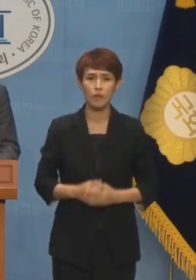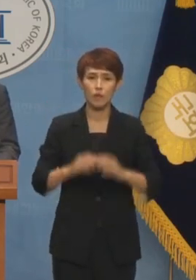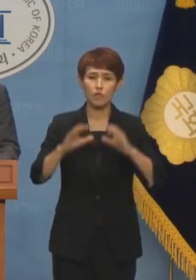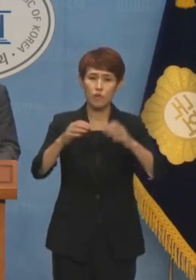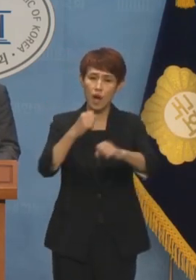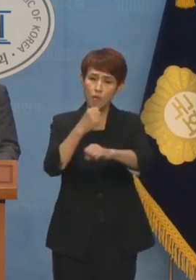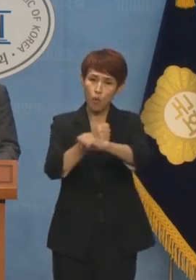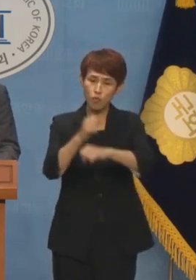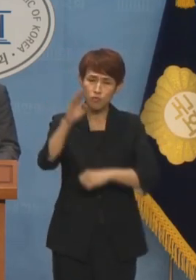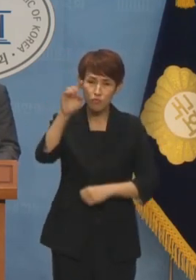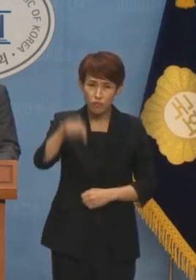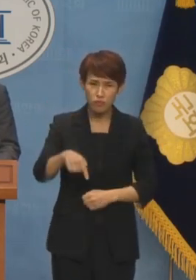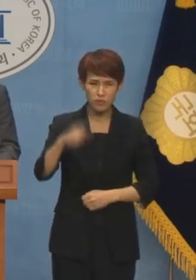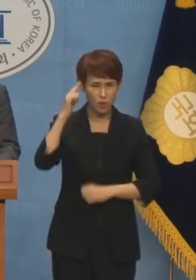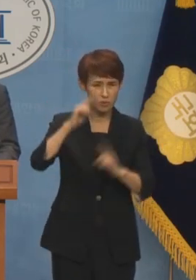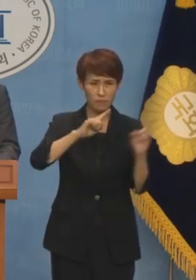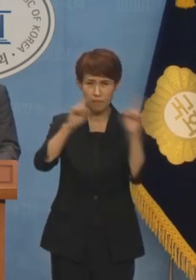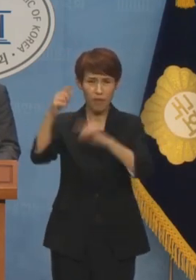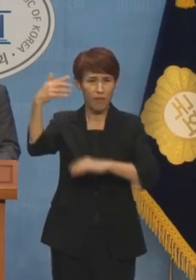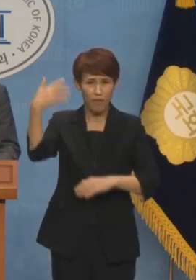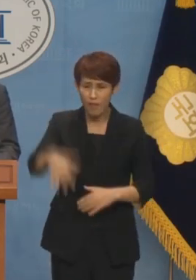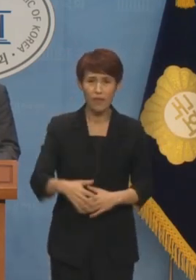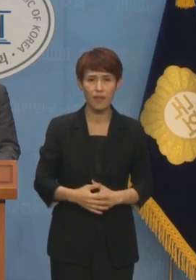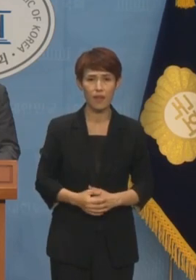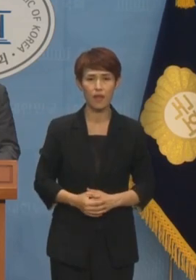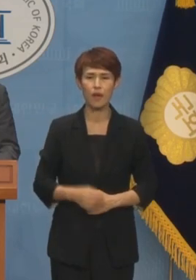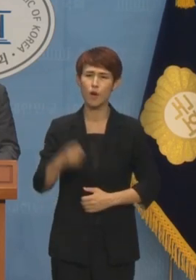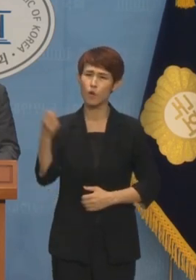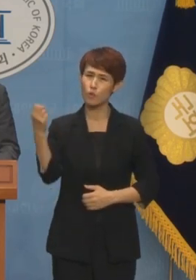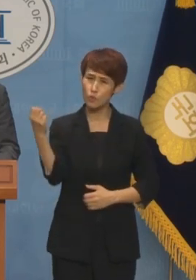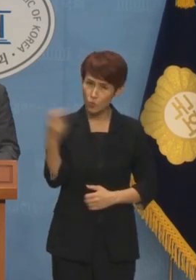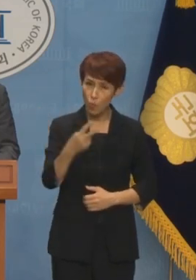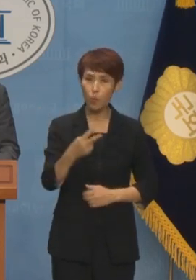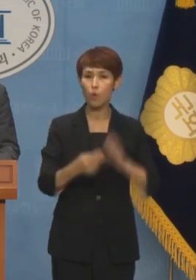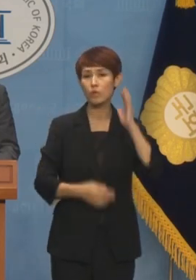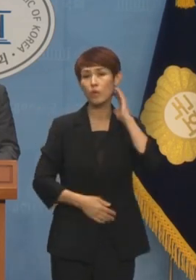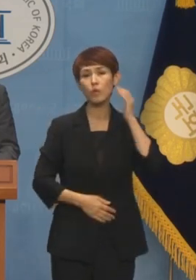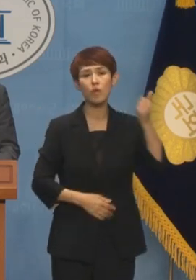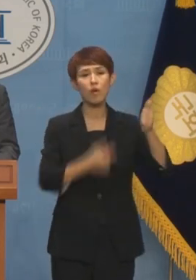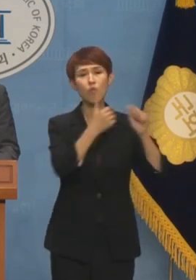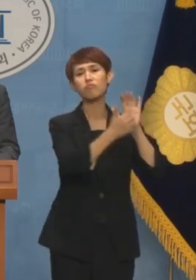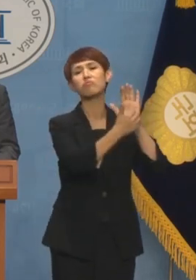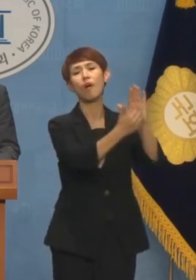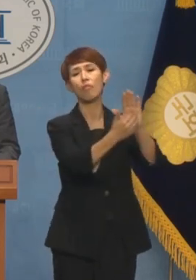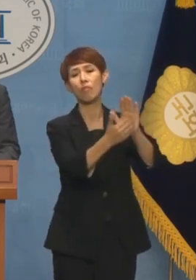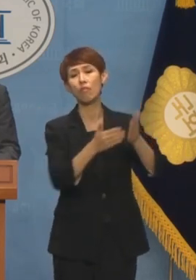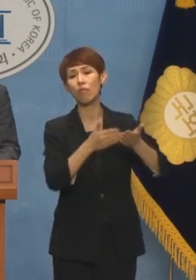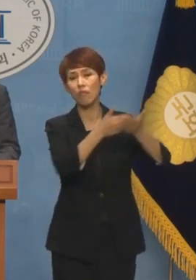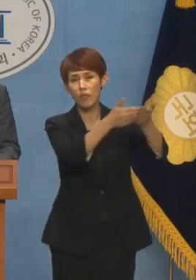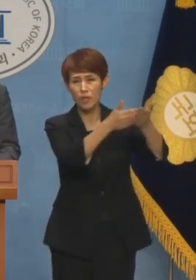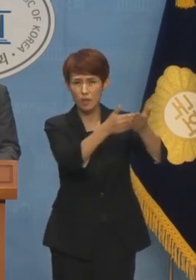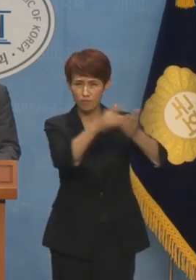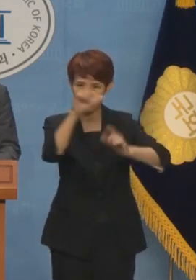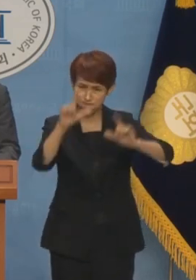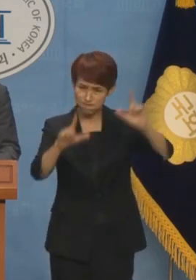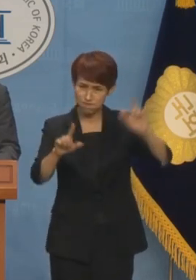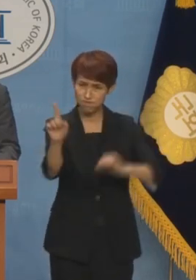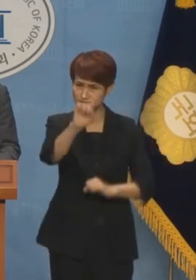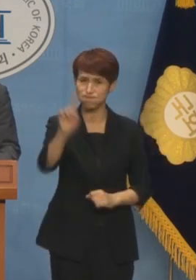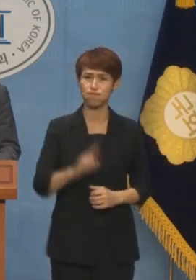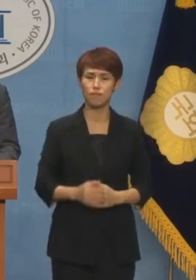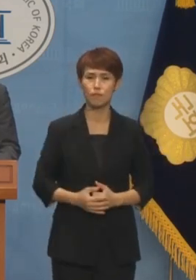국가보훈부는 아직도 정신을 차리지 못하고 또다시 대통령 거부권 운운하는 작태를 보이고